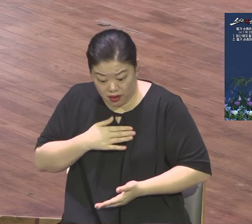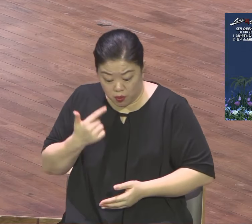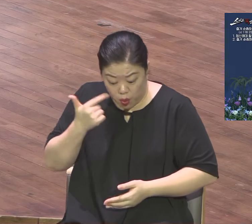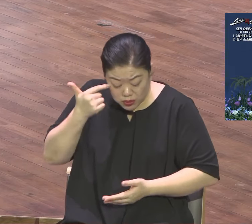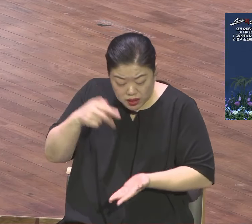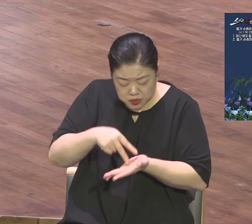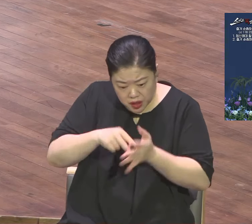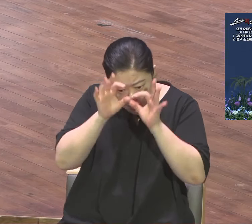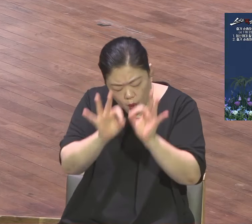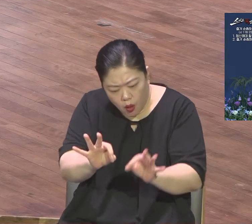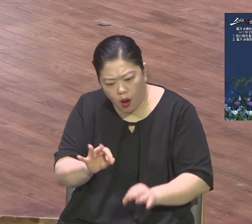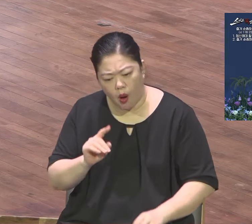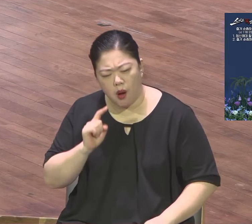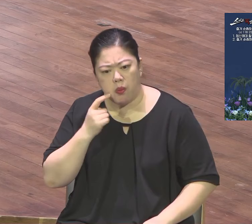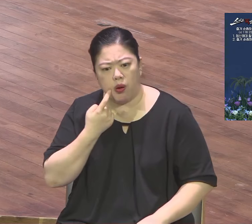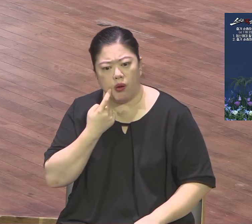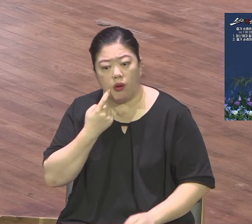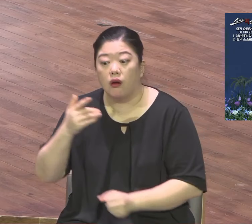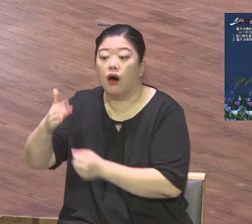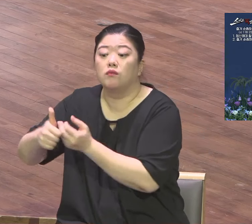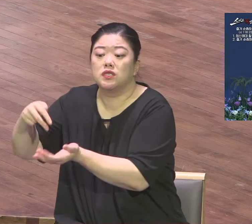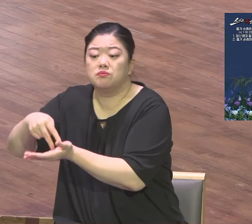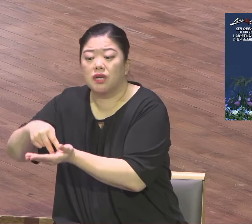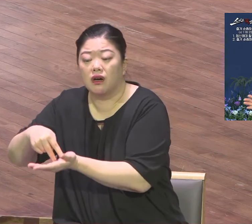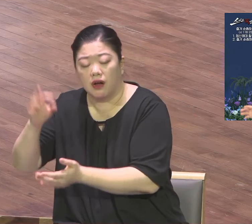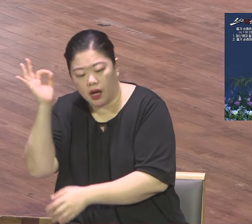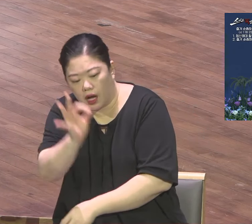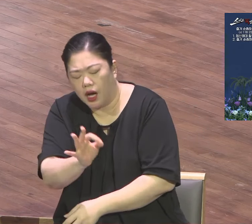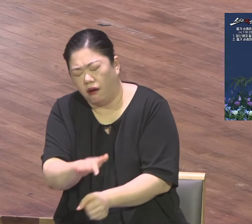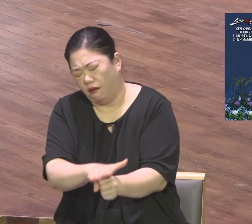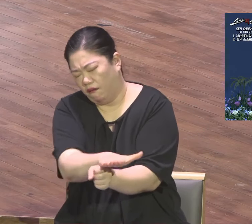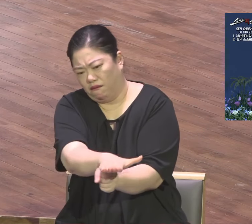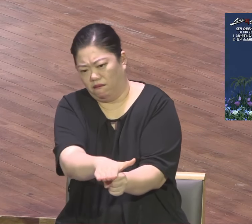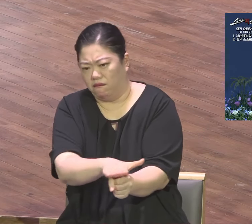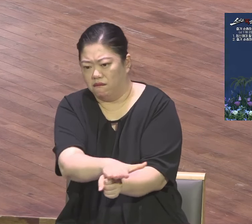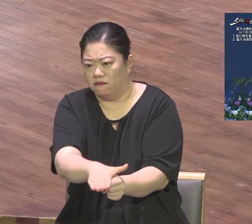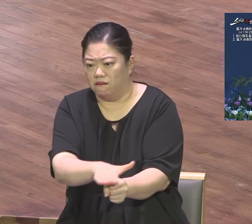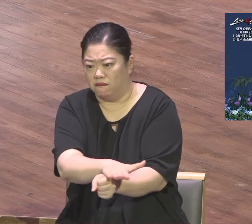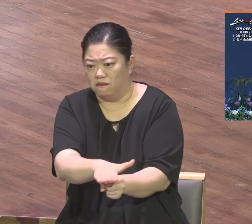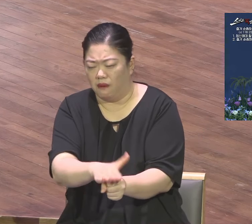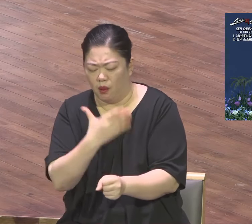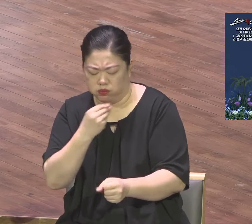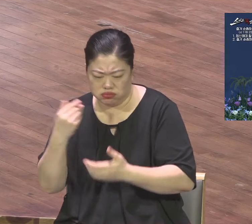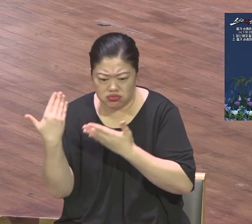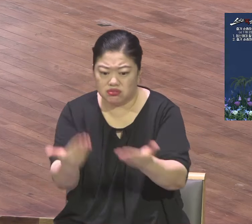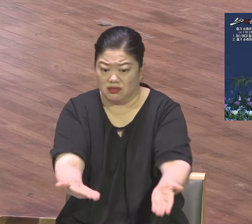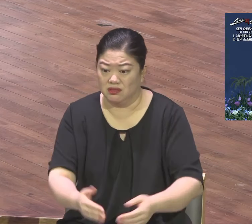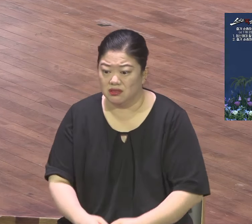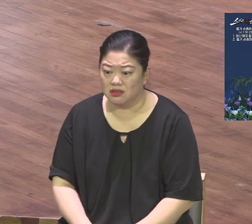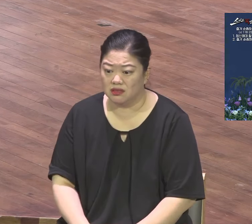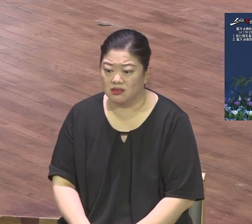받아 진심으로 해야지 형식적으로 외식적으로 다른 동기로 아무 맛 없는 거요. 의미 없어요.